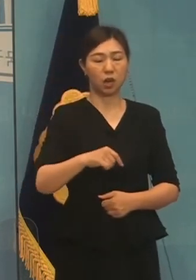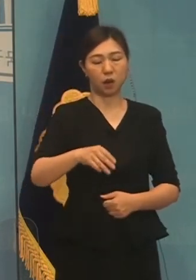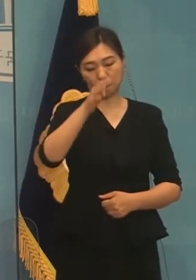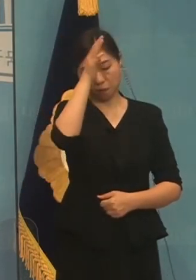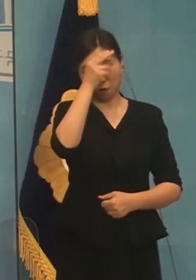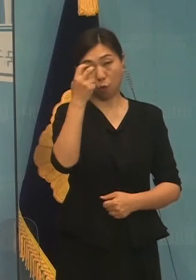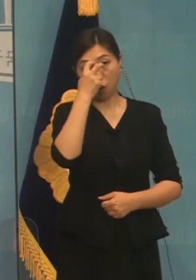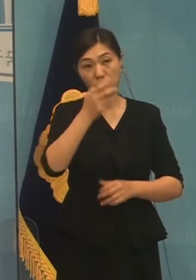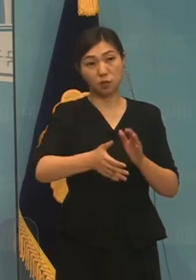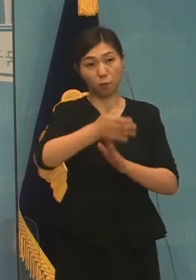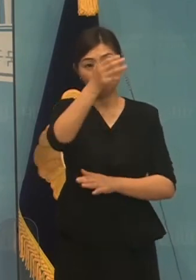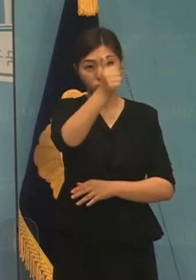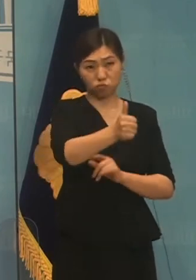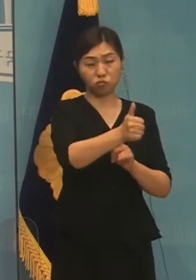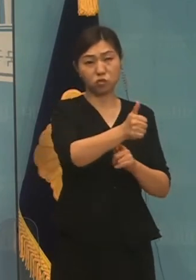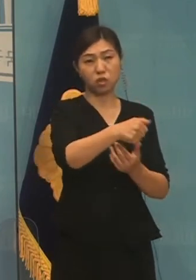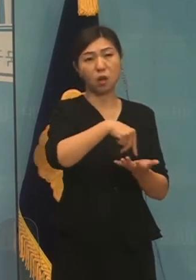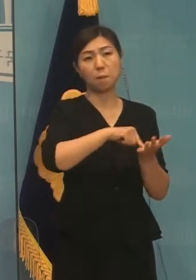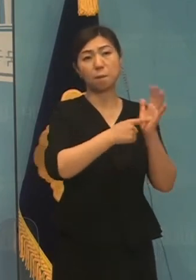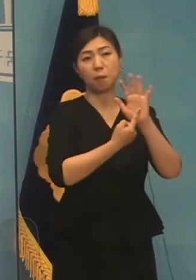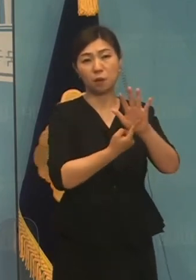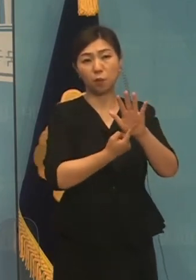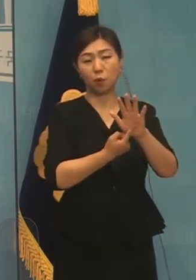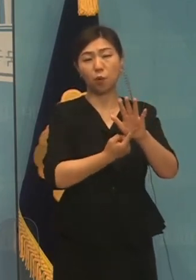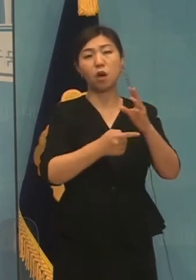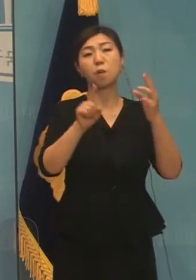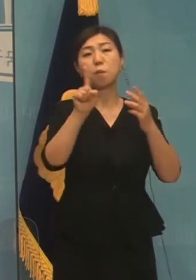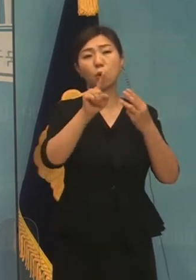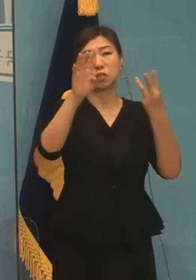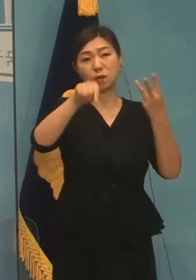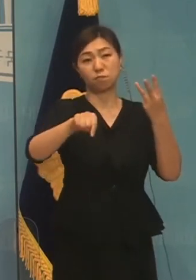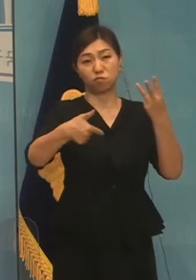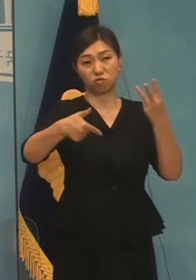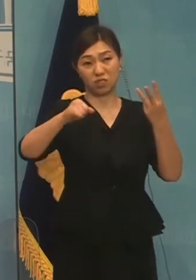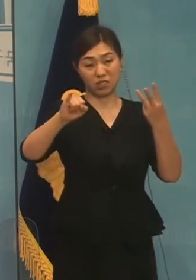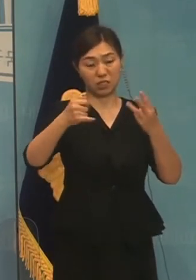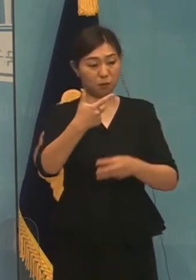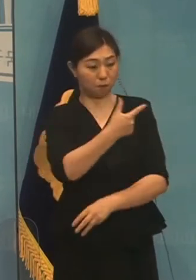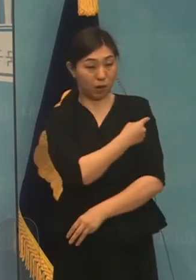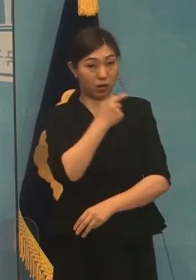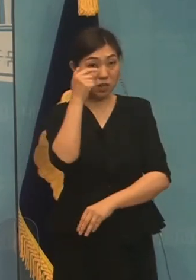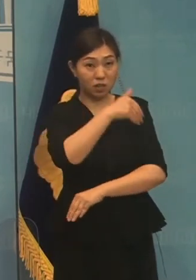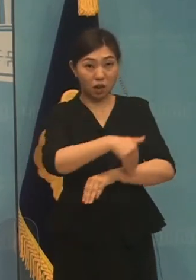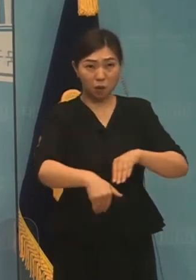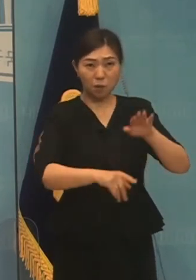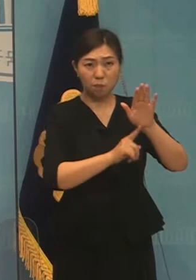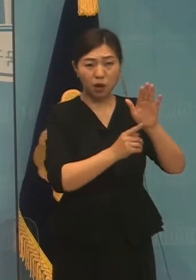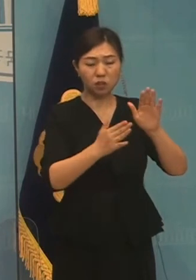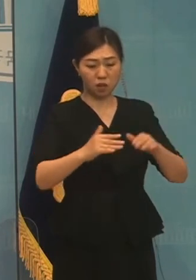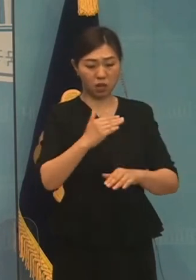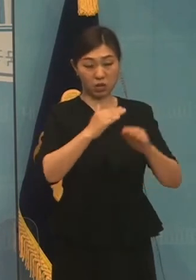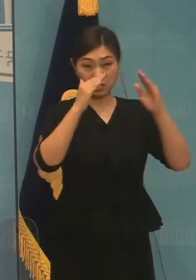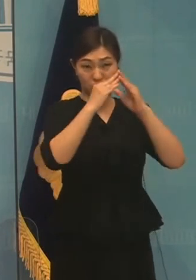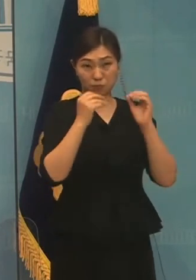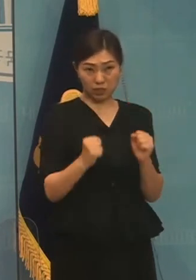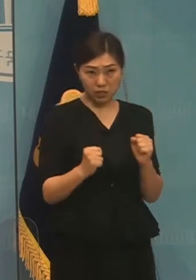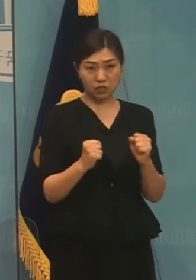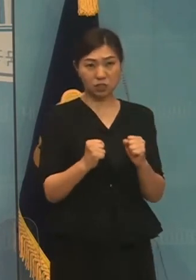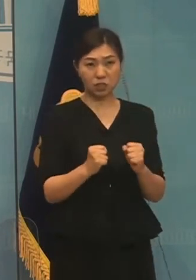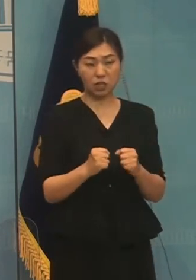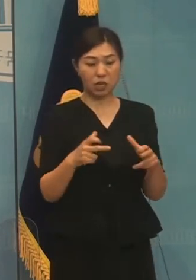질병관리청이 3분기 백신 접종 계획을 발표하면서 불편한 재가 노인, 그리고